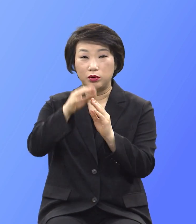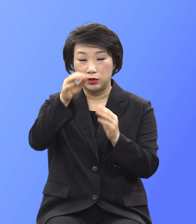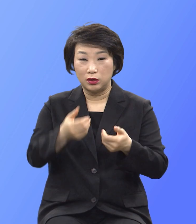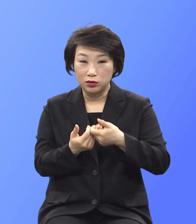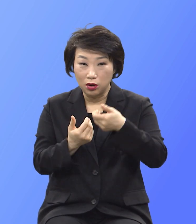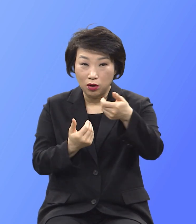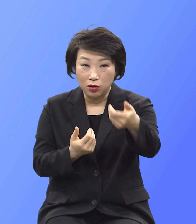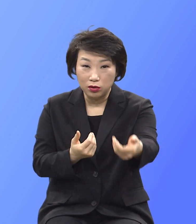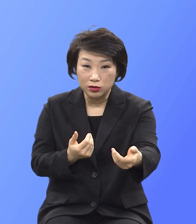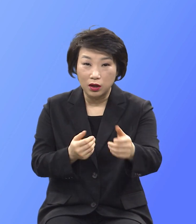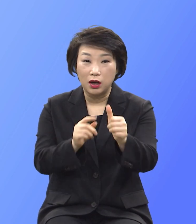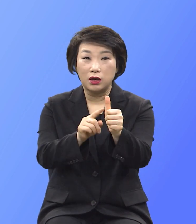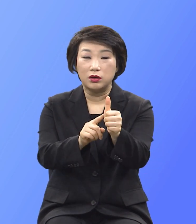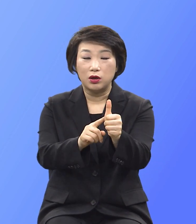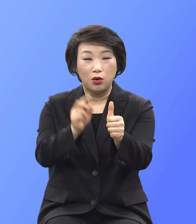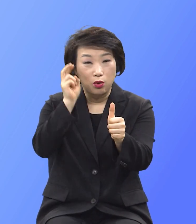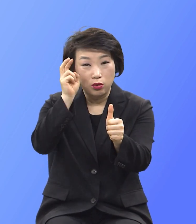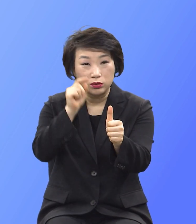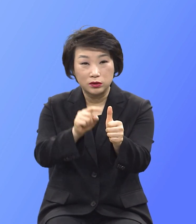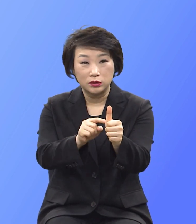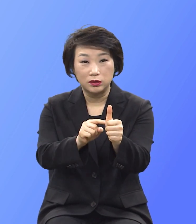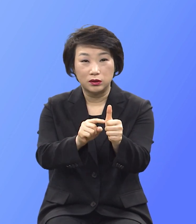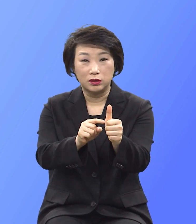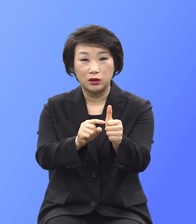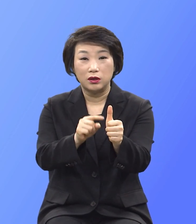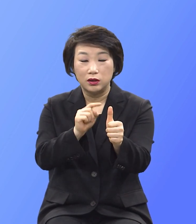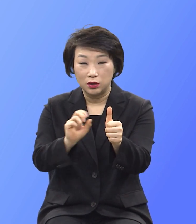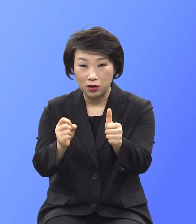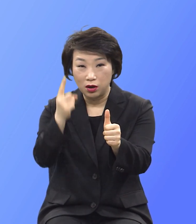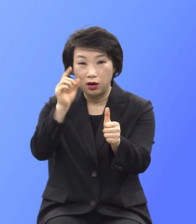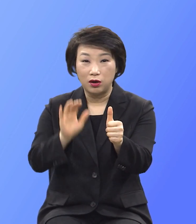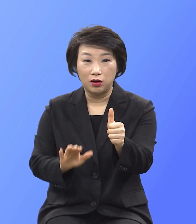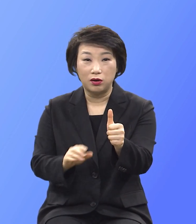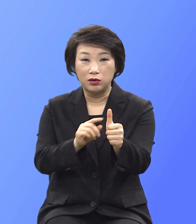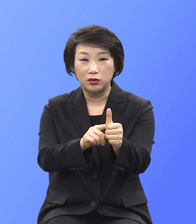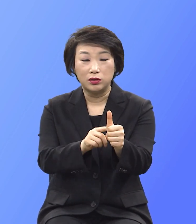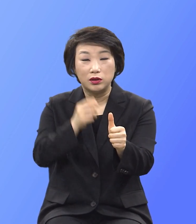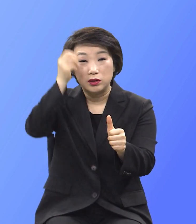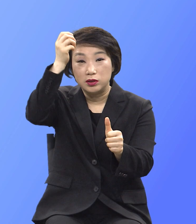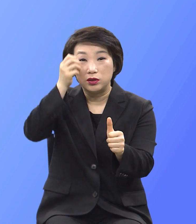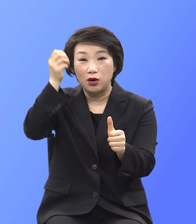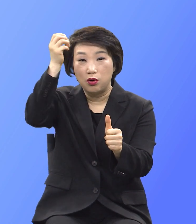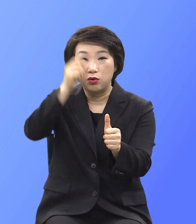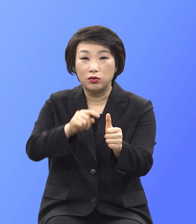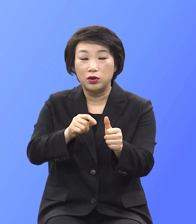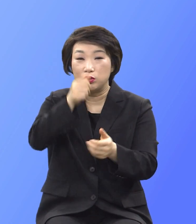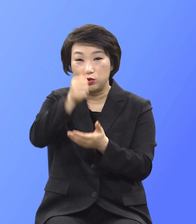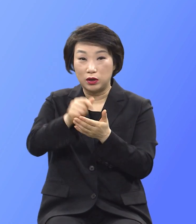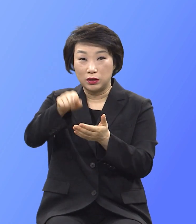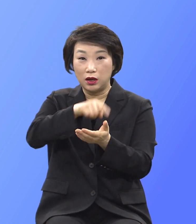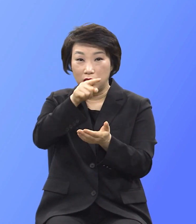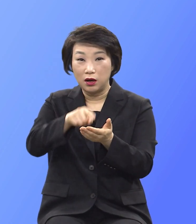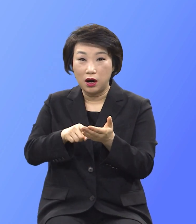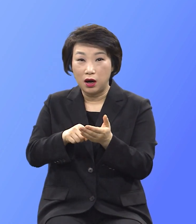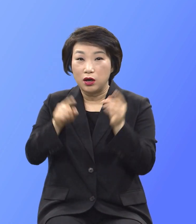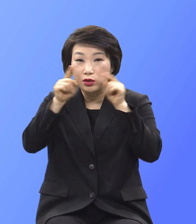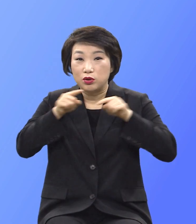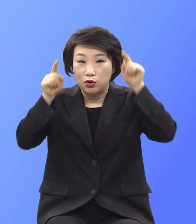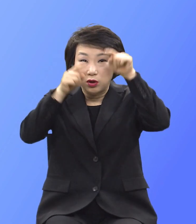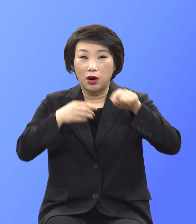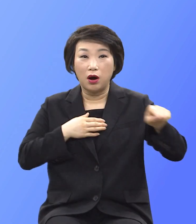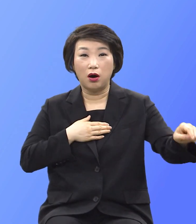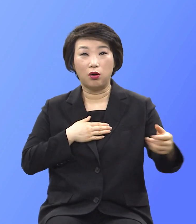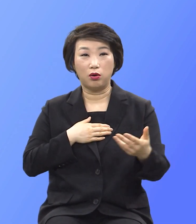교회를 떠나서 만에 하나 그것 때문에 내 영혼이 죗값으로